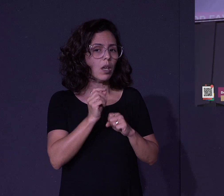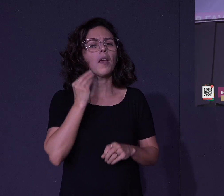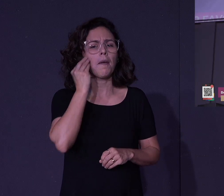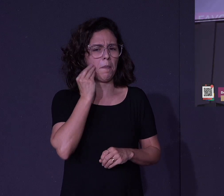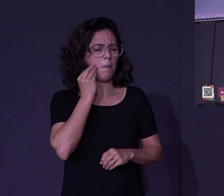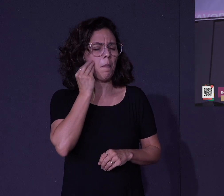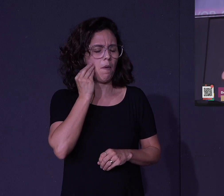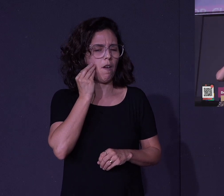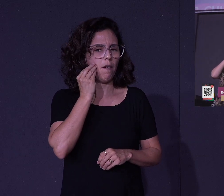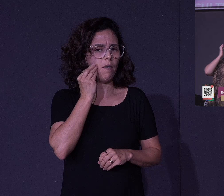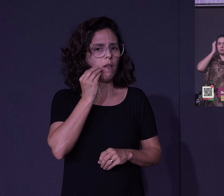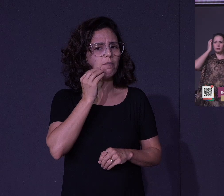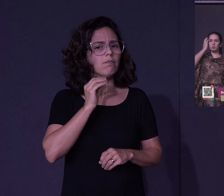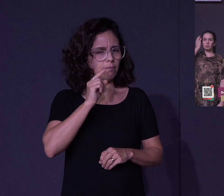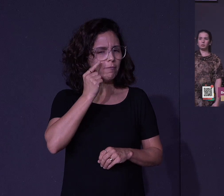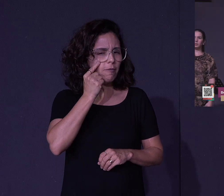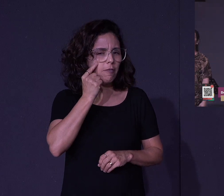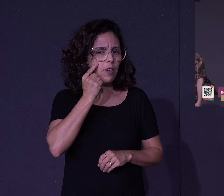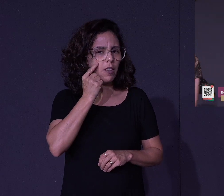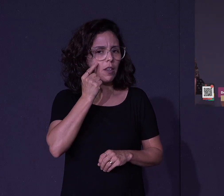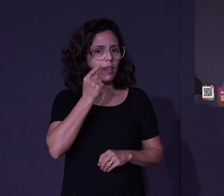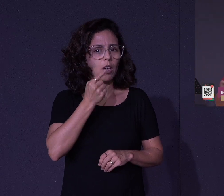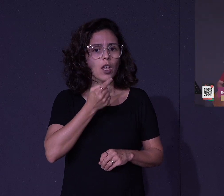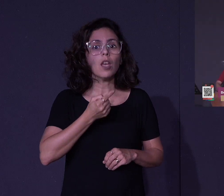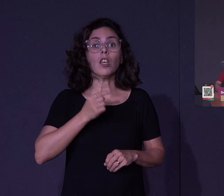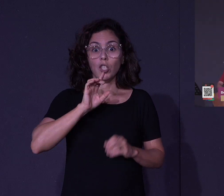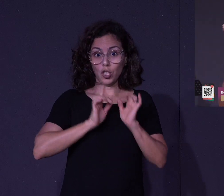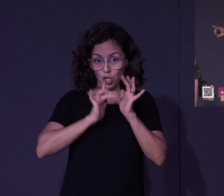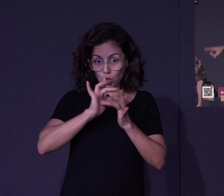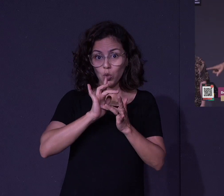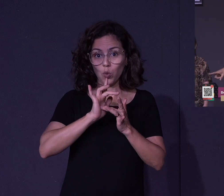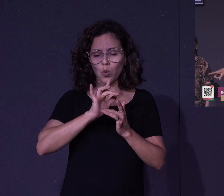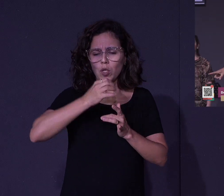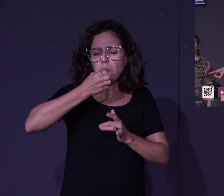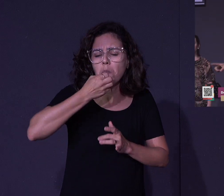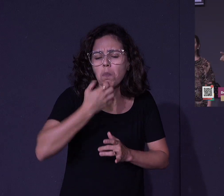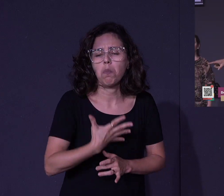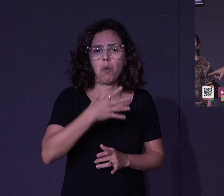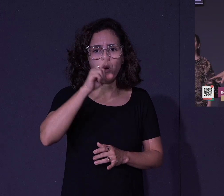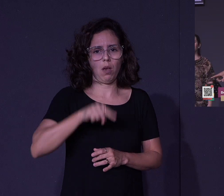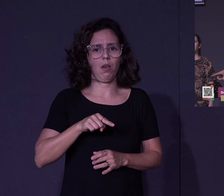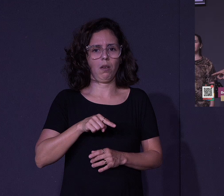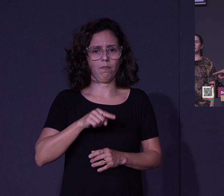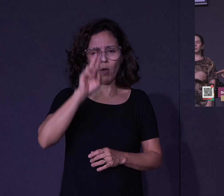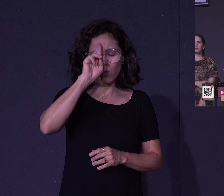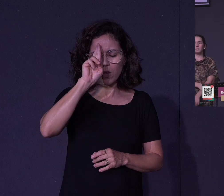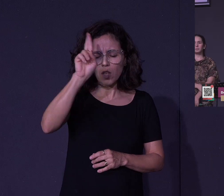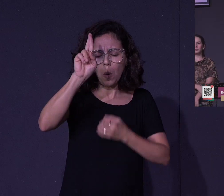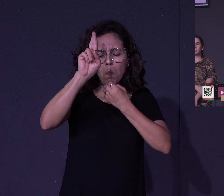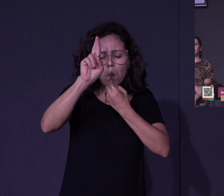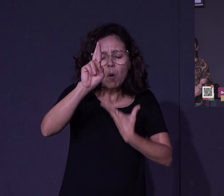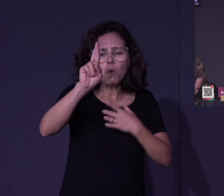bom. Então você vai dizer para a sua alma, porque talvez ela esteja aflita, perturbada. Você